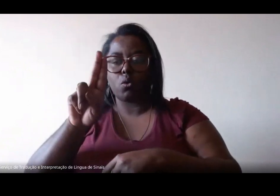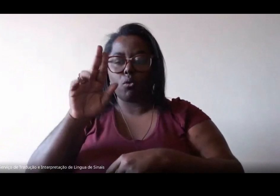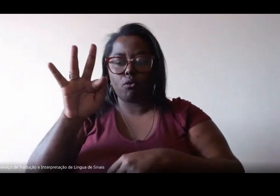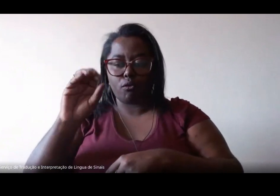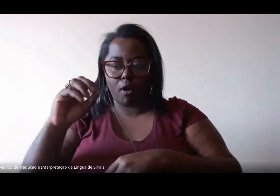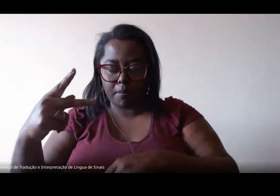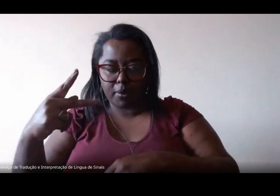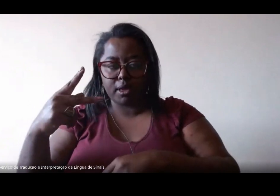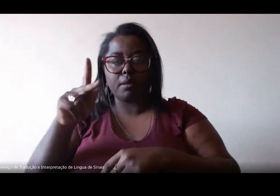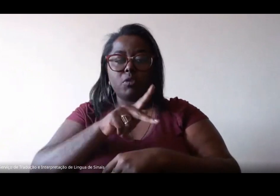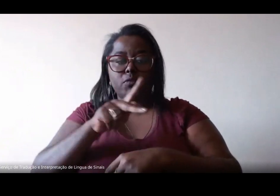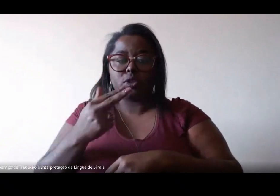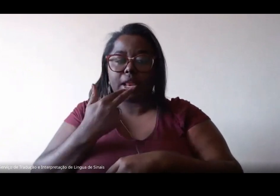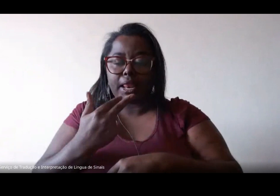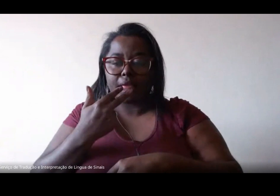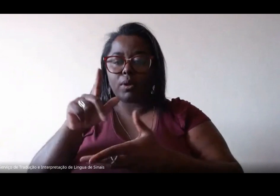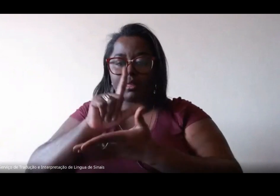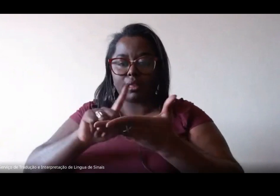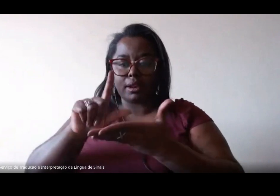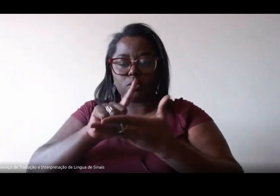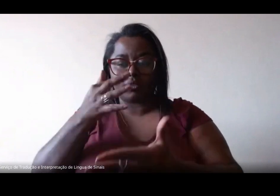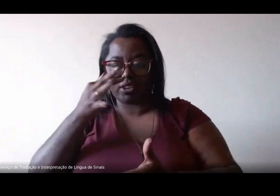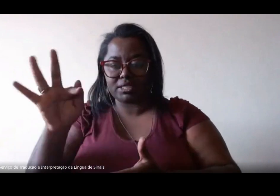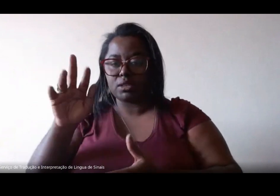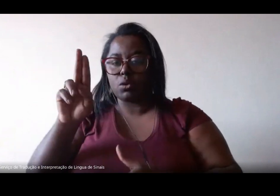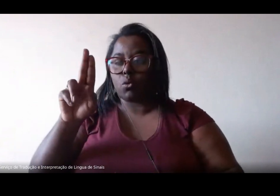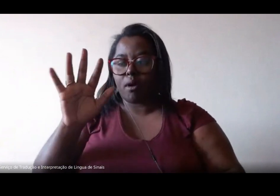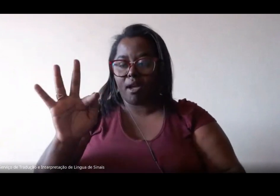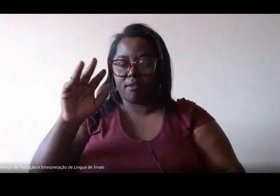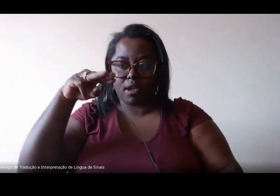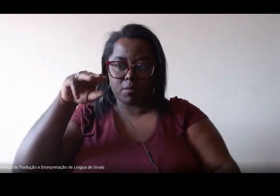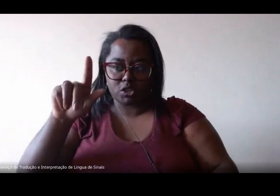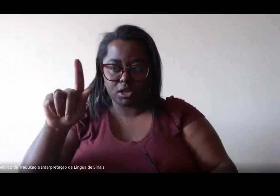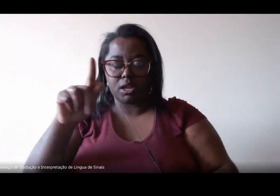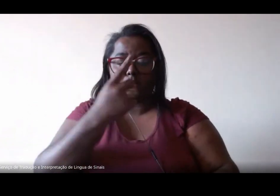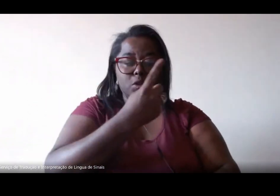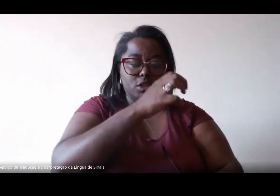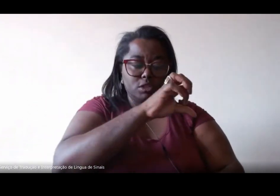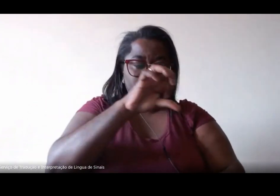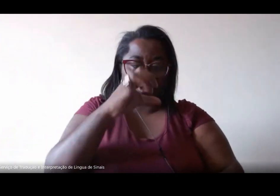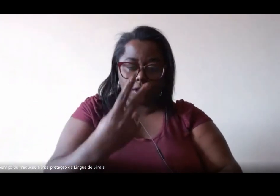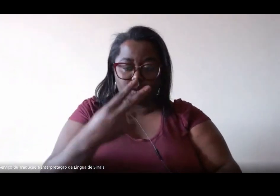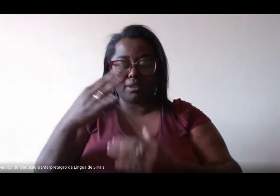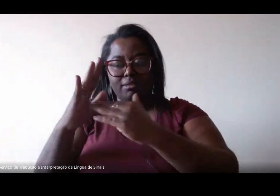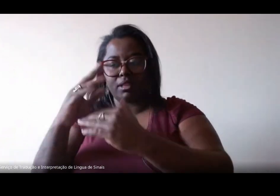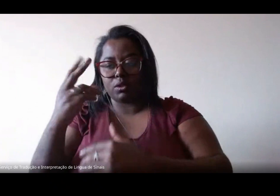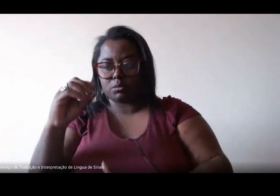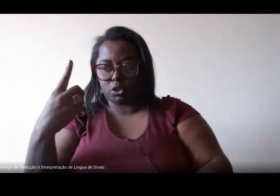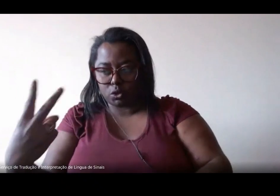Ouro Preto, professora de Língua e Literatura Francesa na UFMG de 92 a